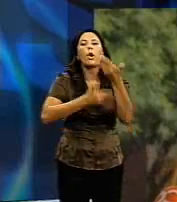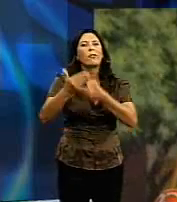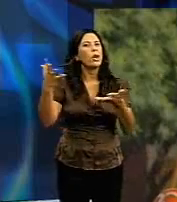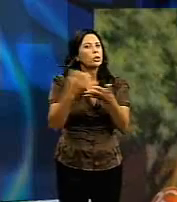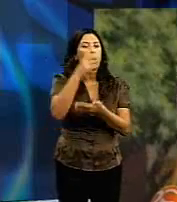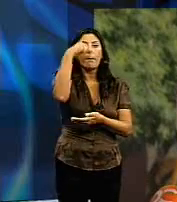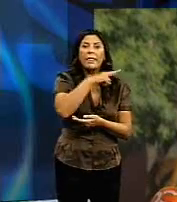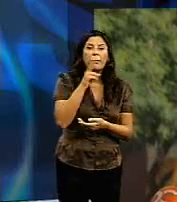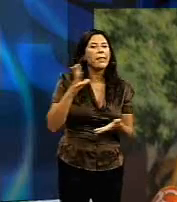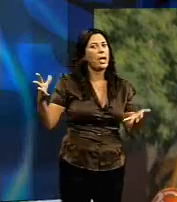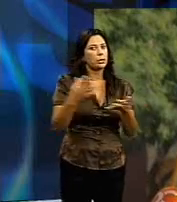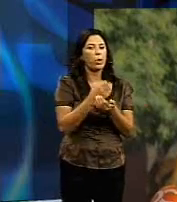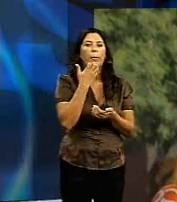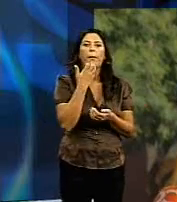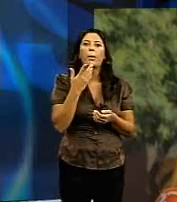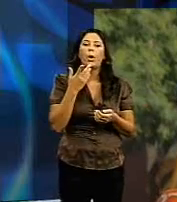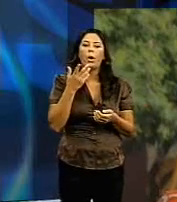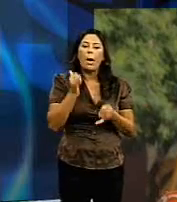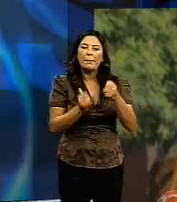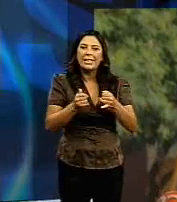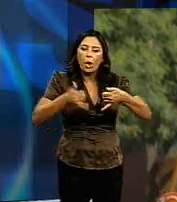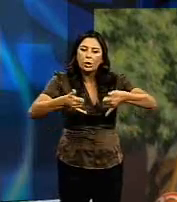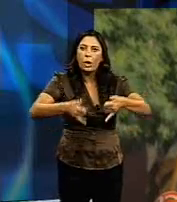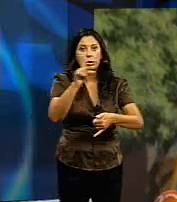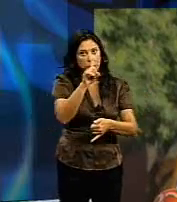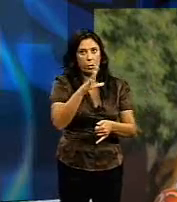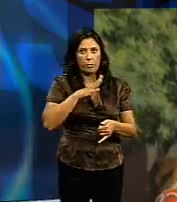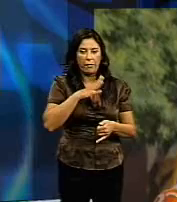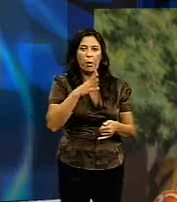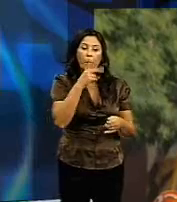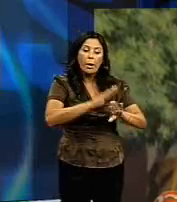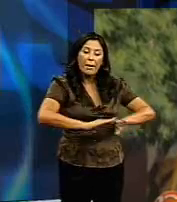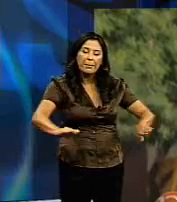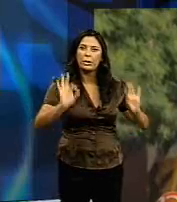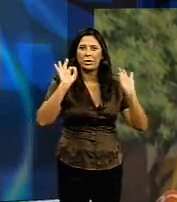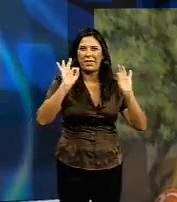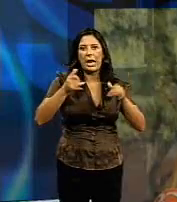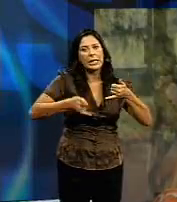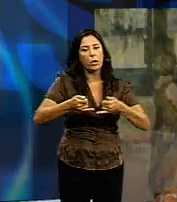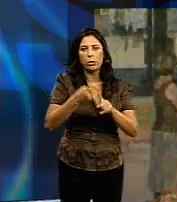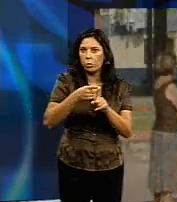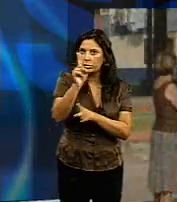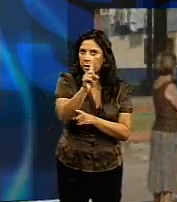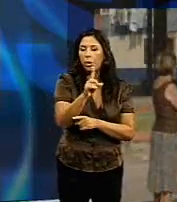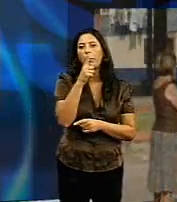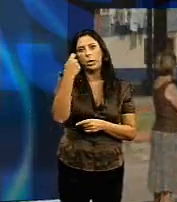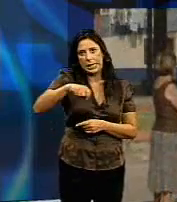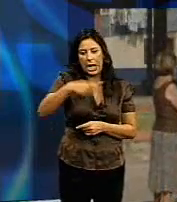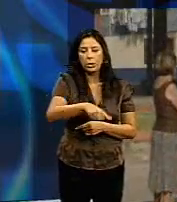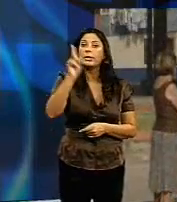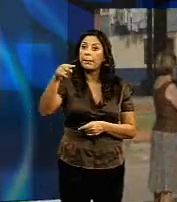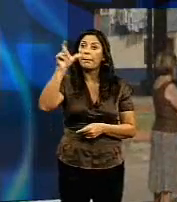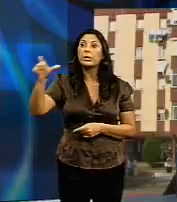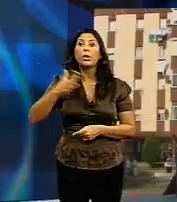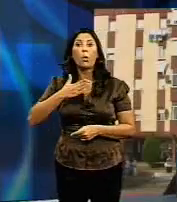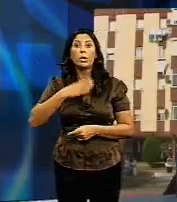con tacones en la zona porque vale mucho dinero este pavimento especial, sino también a los dueños de perros, que